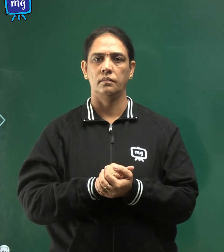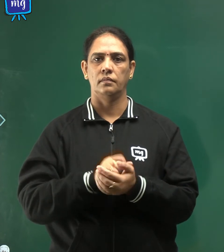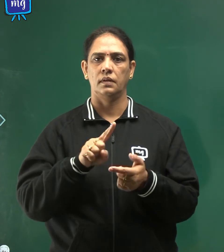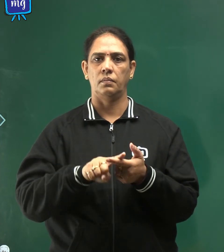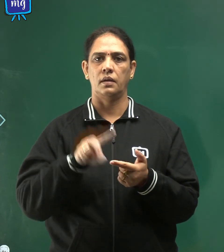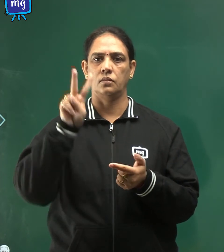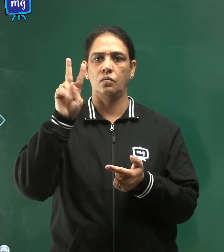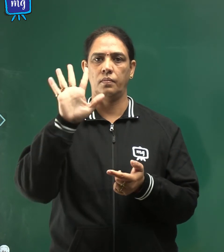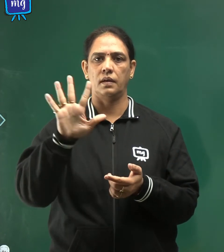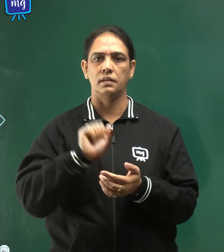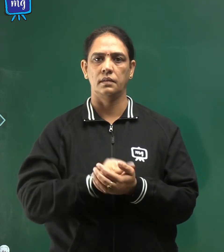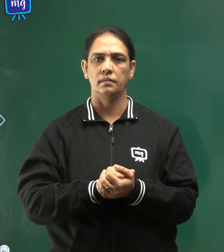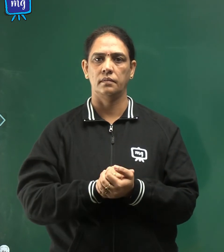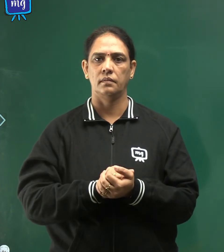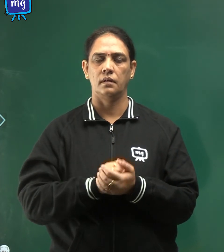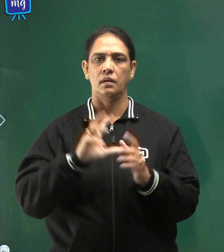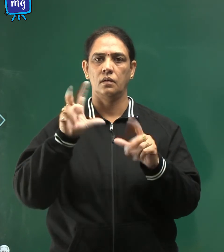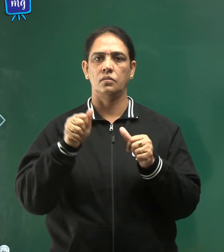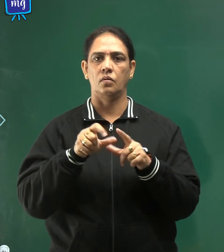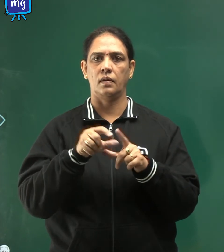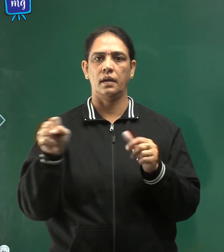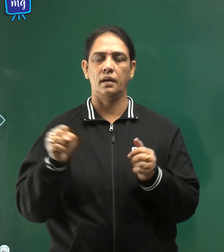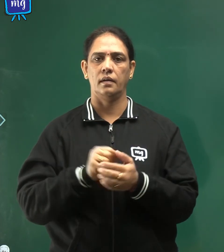प्लस 25। हल करेंगे